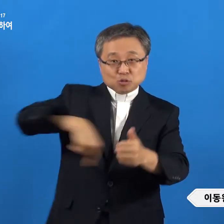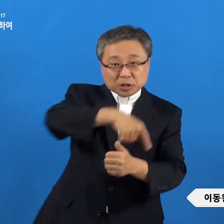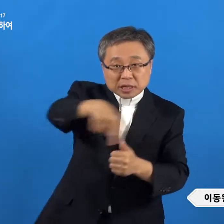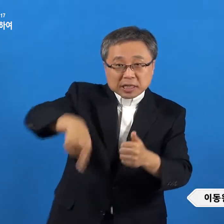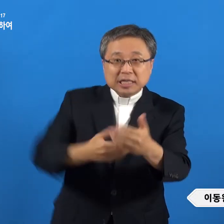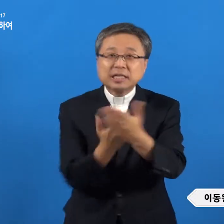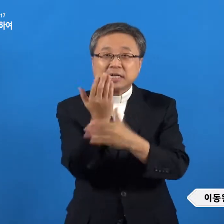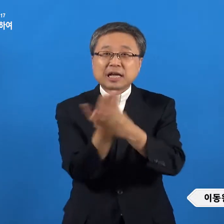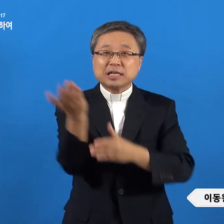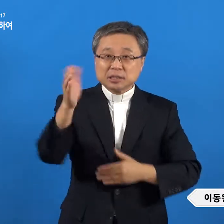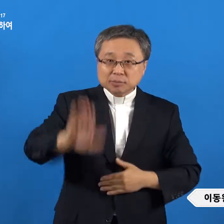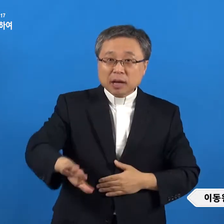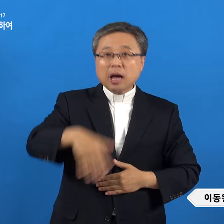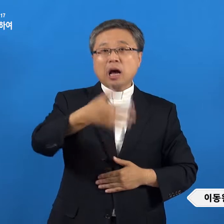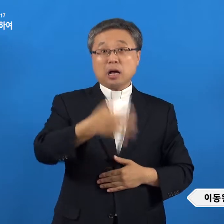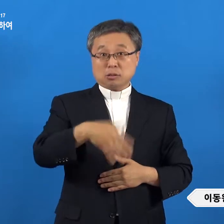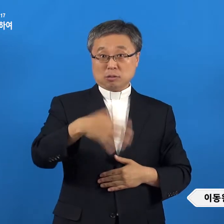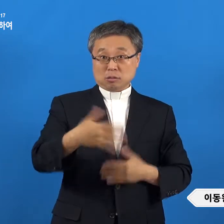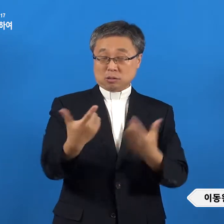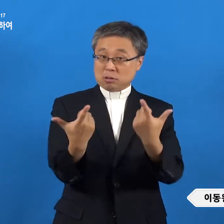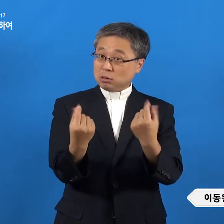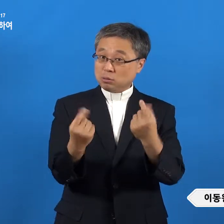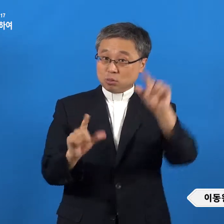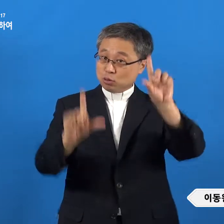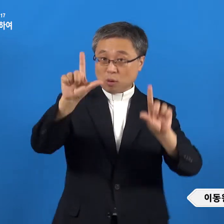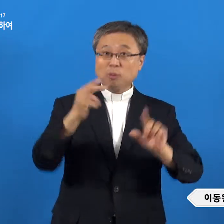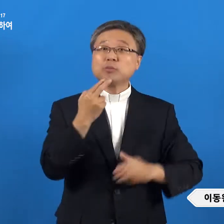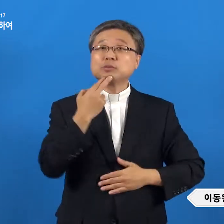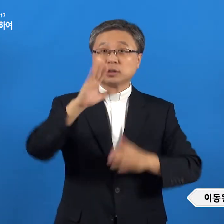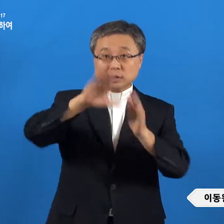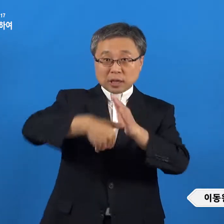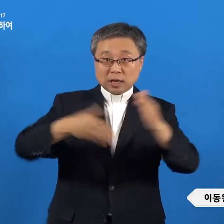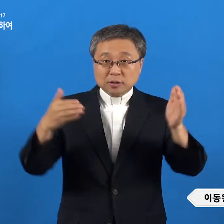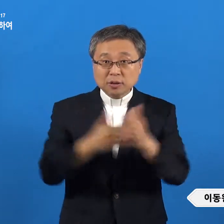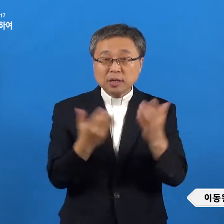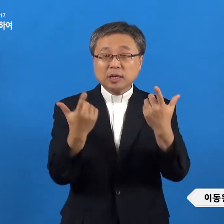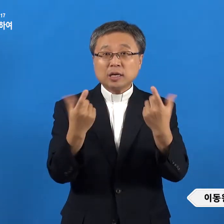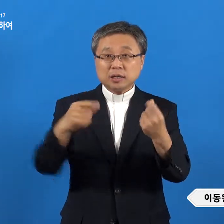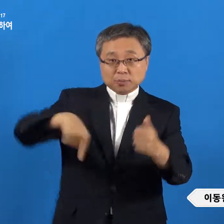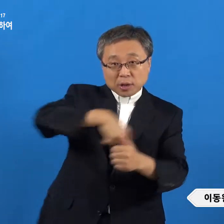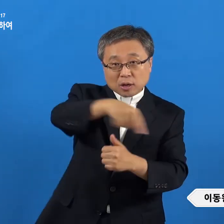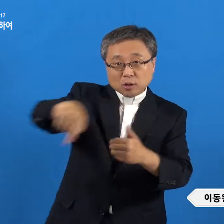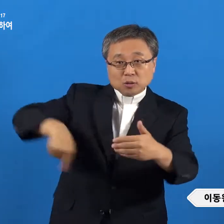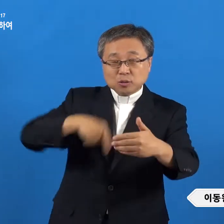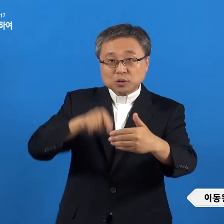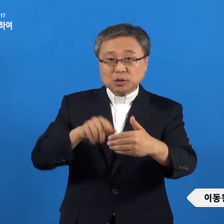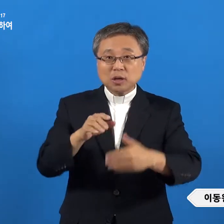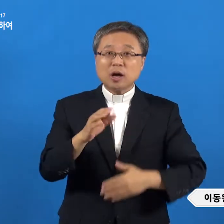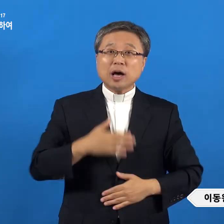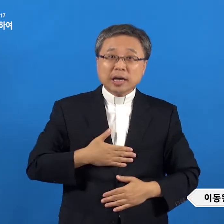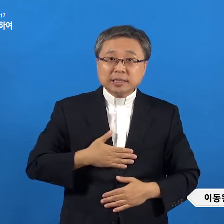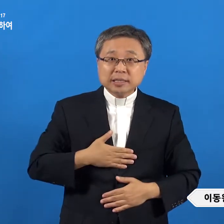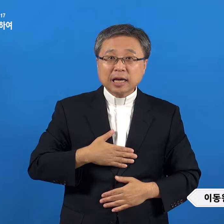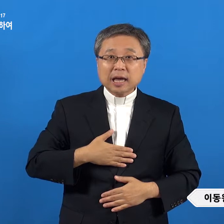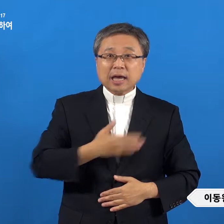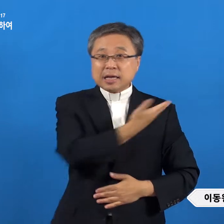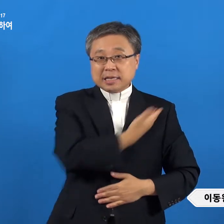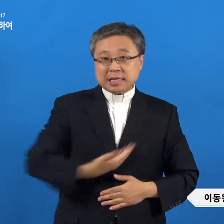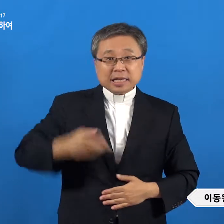일어났습니다만은 아직은 그런 징후가 없었을 때입니다. 이런 배경에서 야고보는 새로운 도시에 진출해서